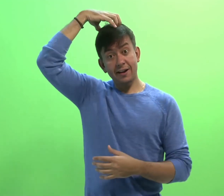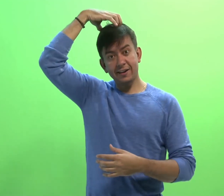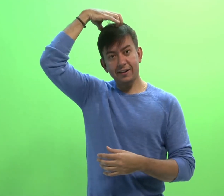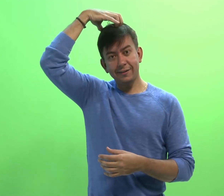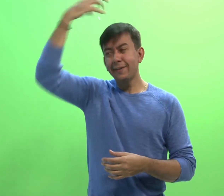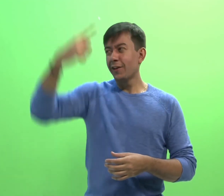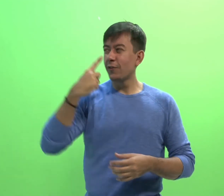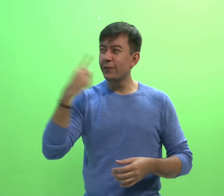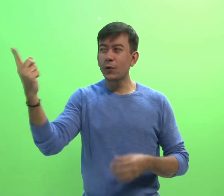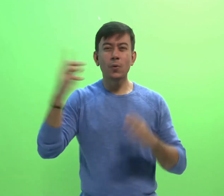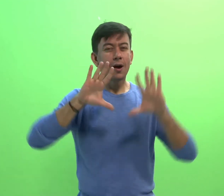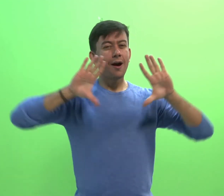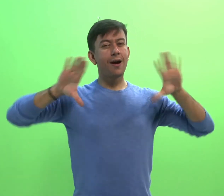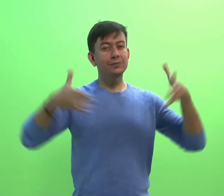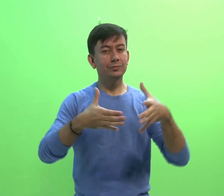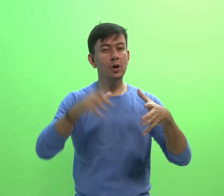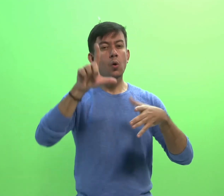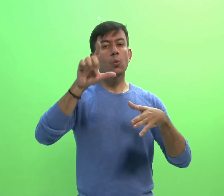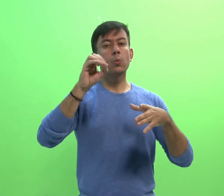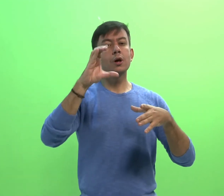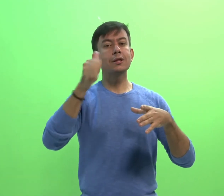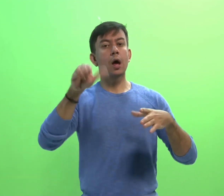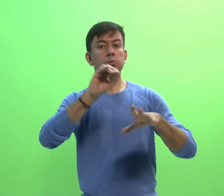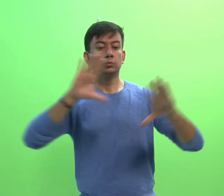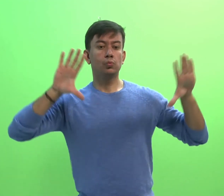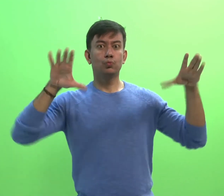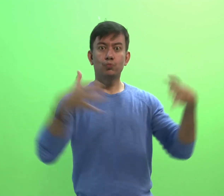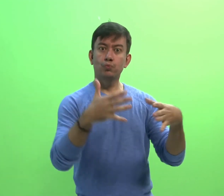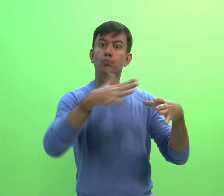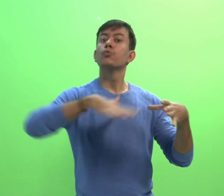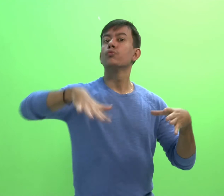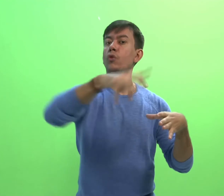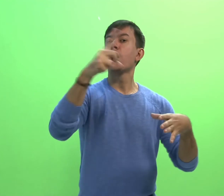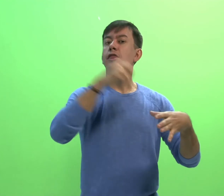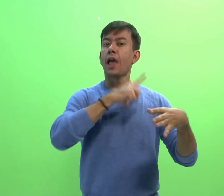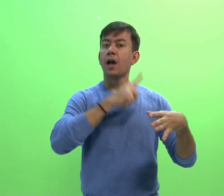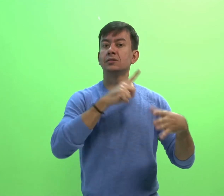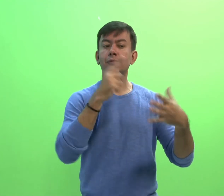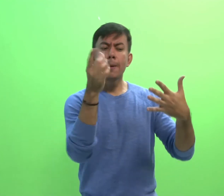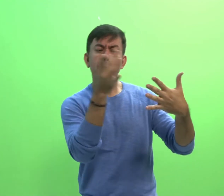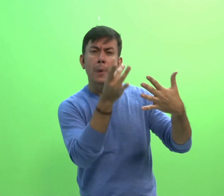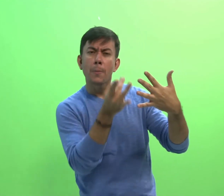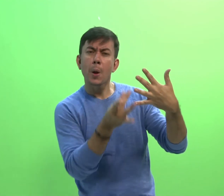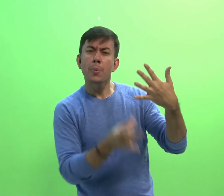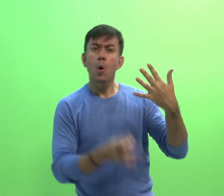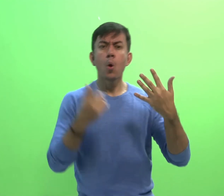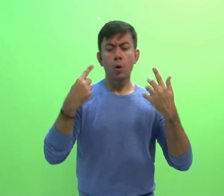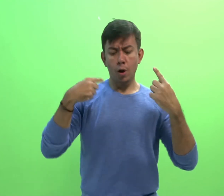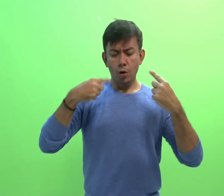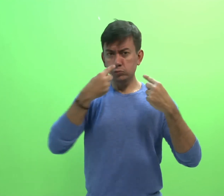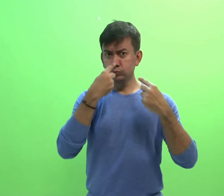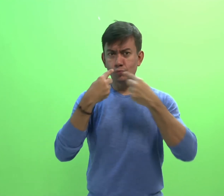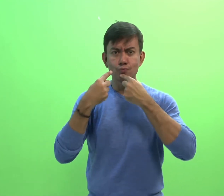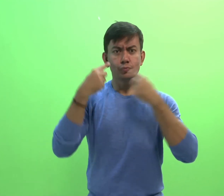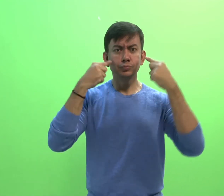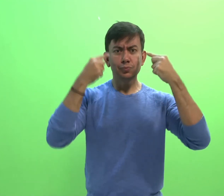Então, viram que essa área para locação tem detalhes onde a mão ela